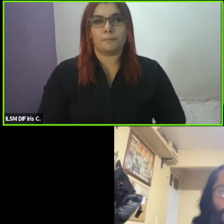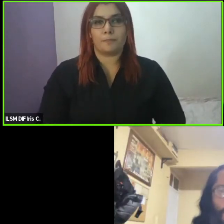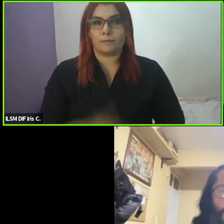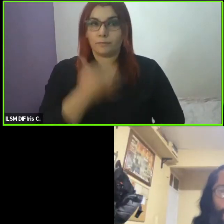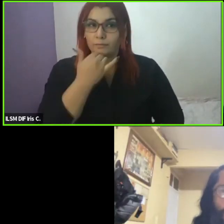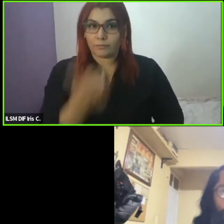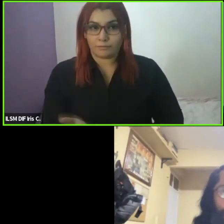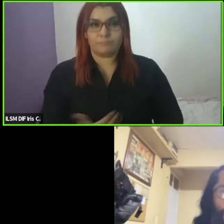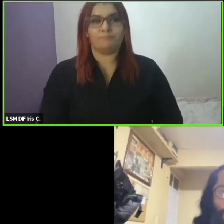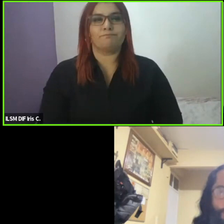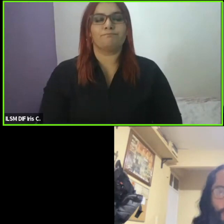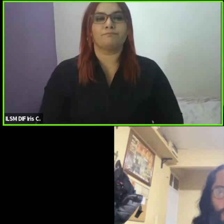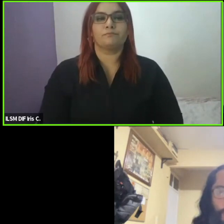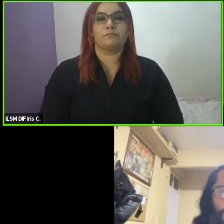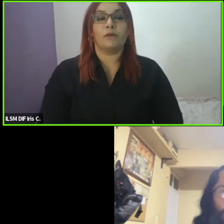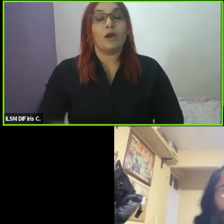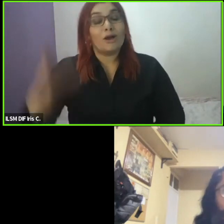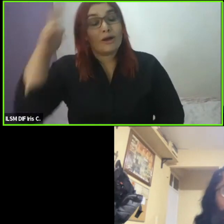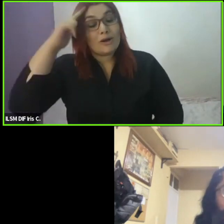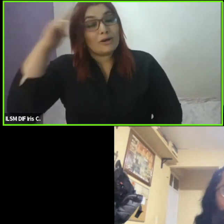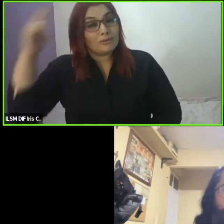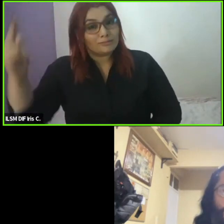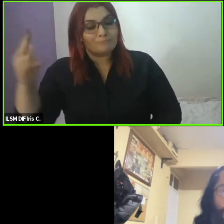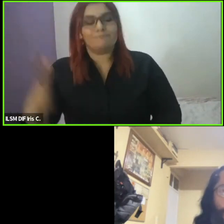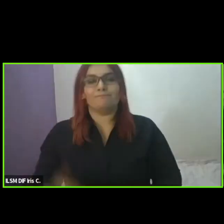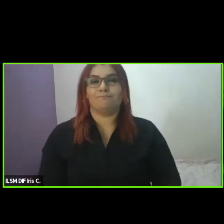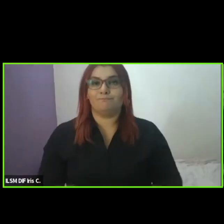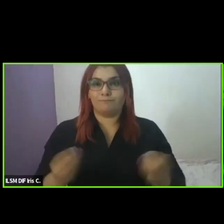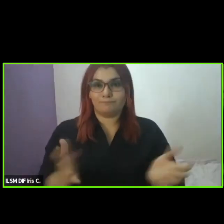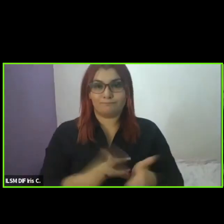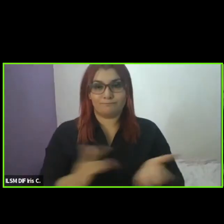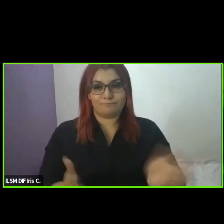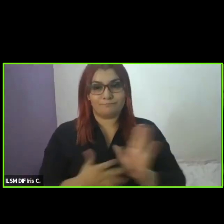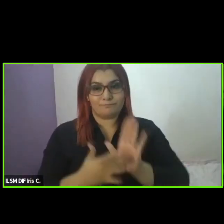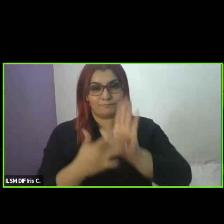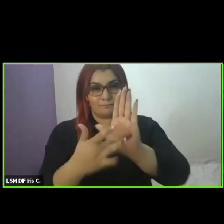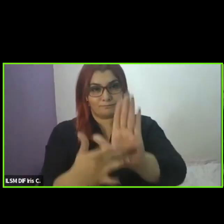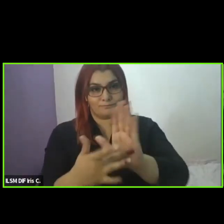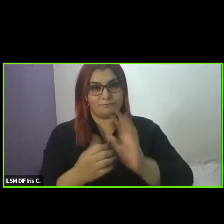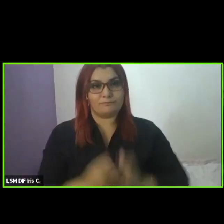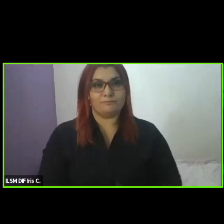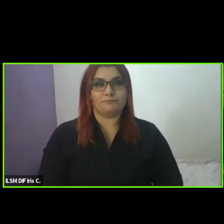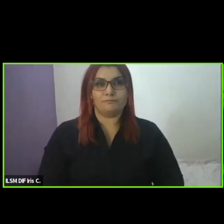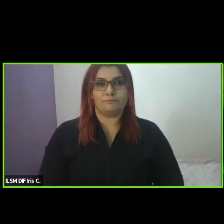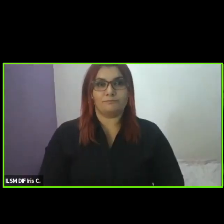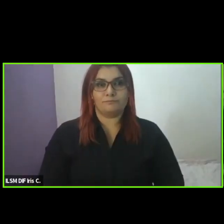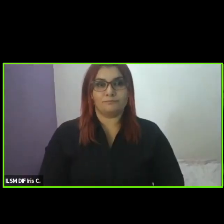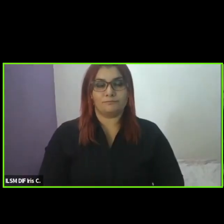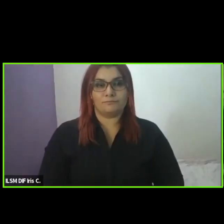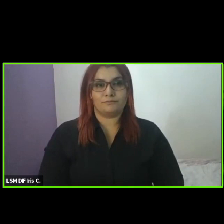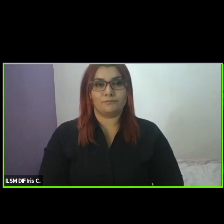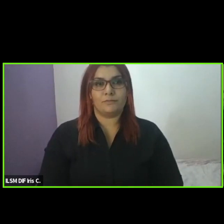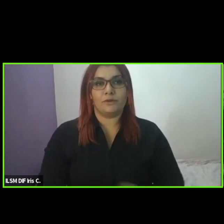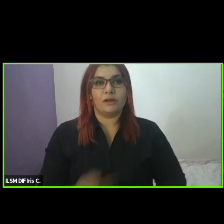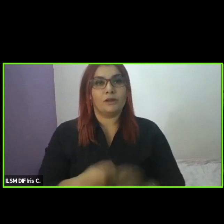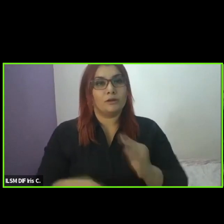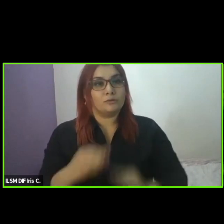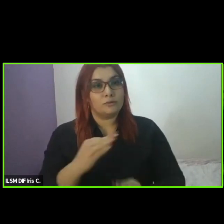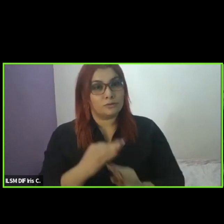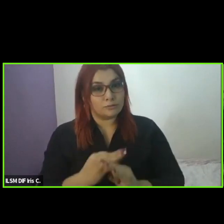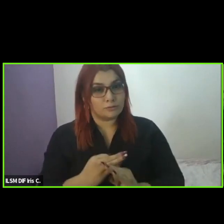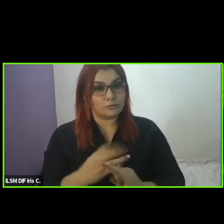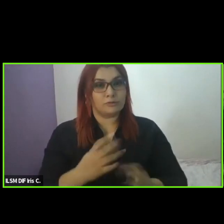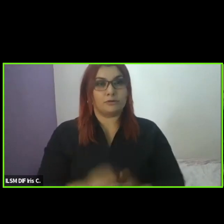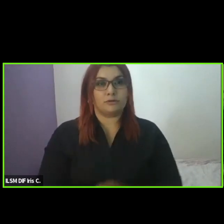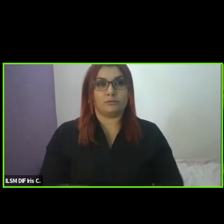Hola, muchas gracias Norma por la presentación, gracias al equipo de CEDIT a Yasmín, a Berenice y